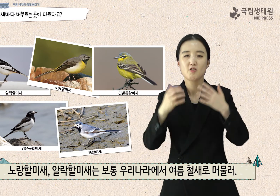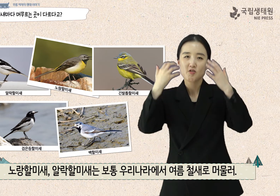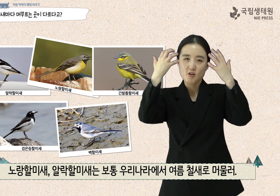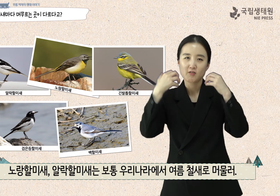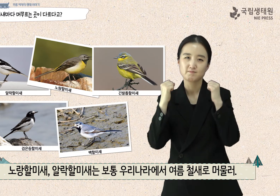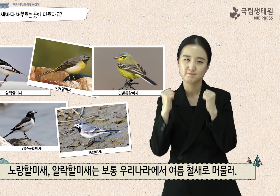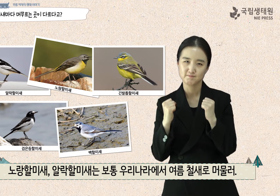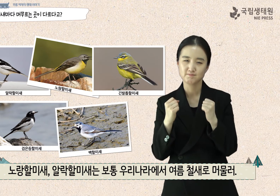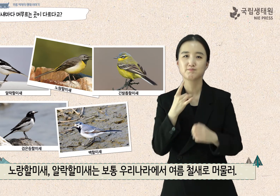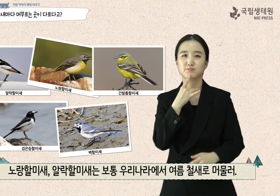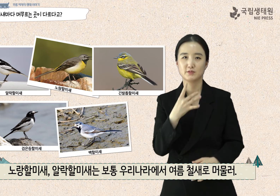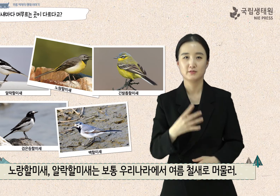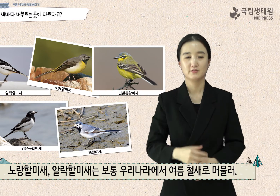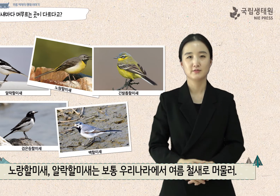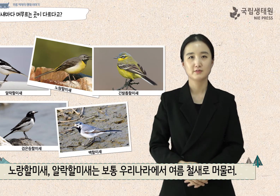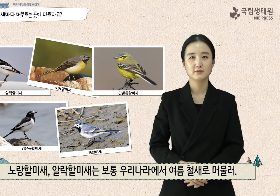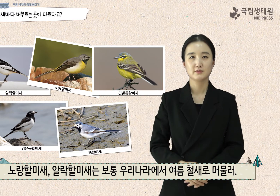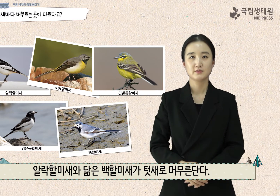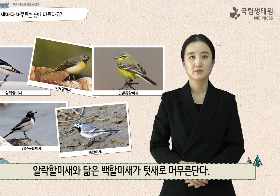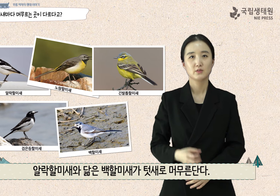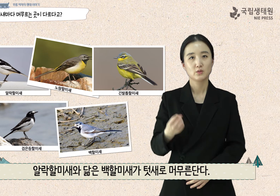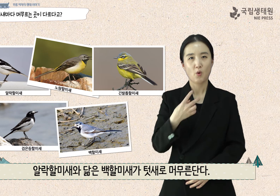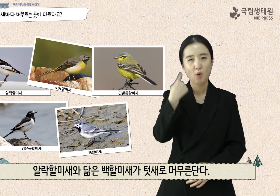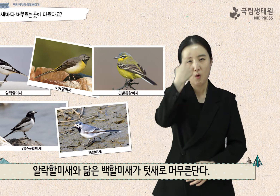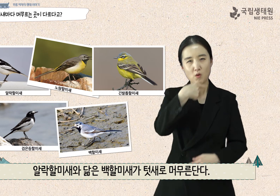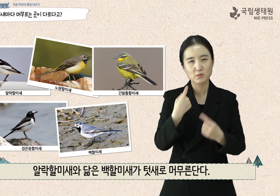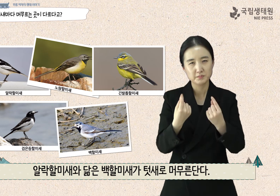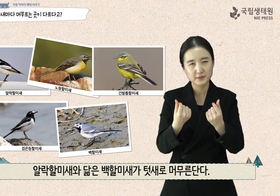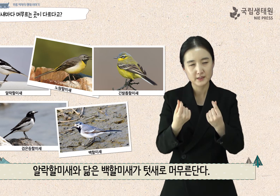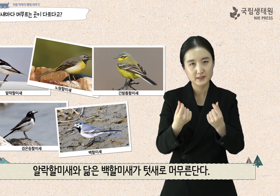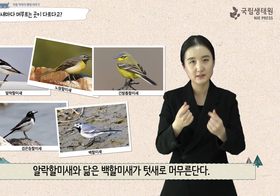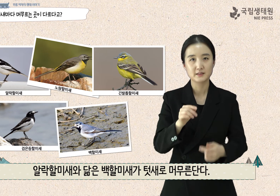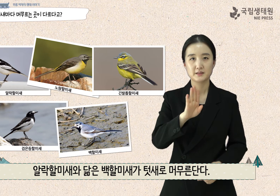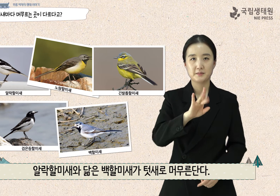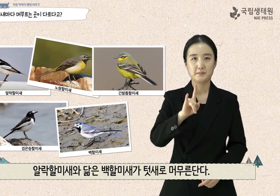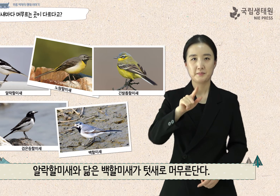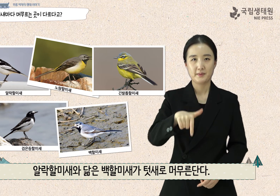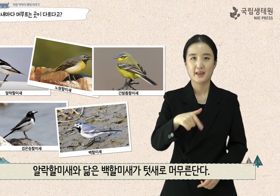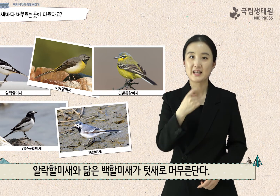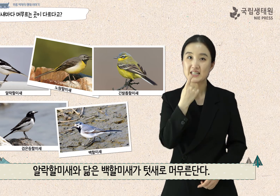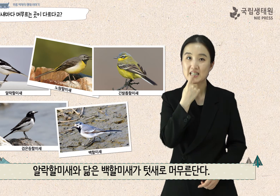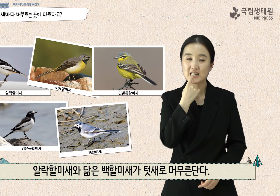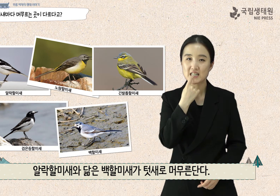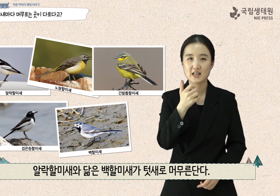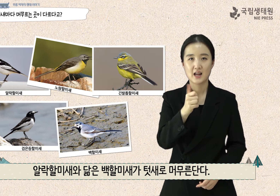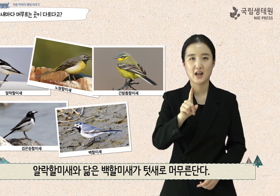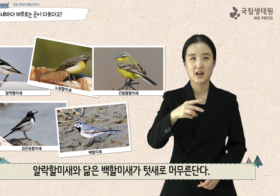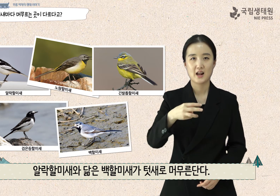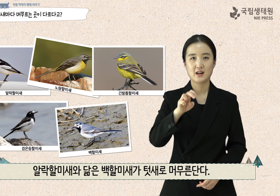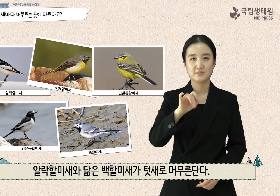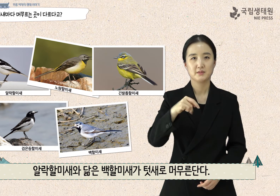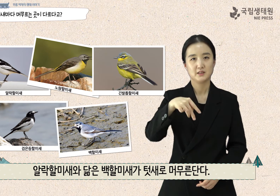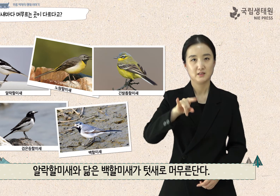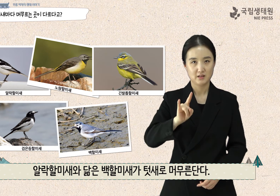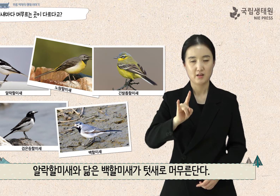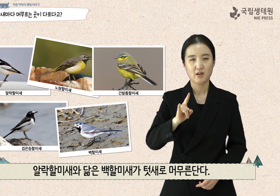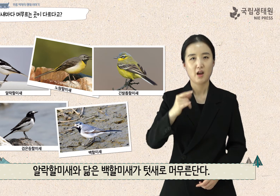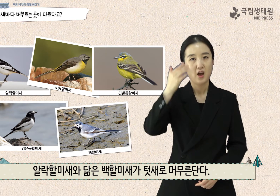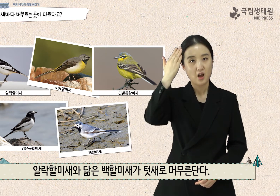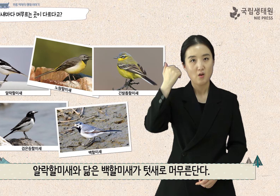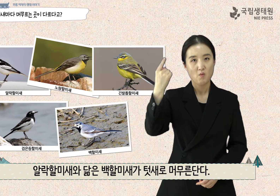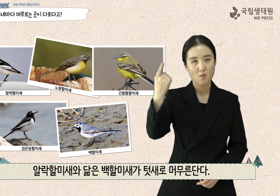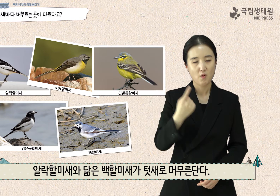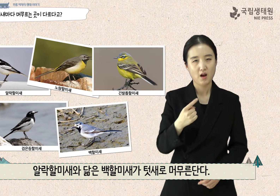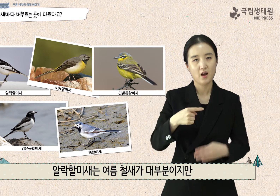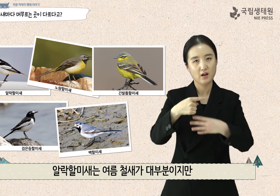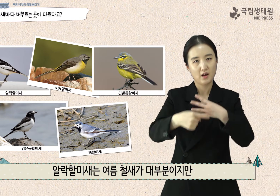여름철새로 머물러. 알락 할미새와 닮은 백할미새가 터새로 머무른단다.